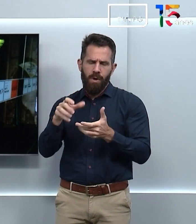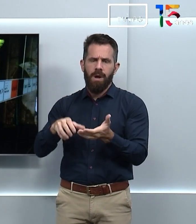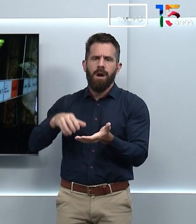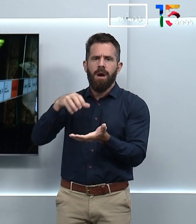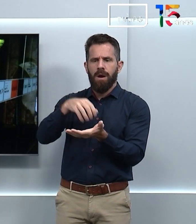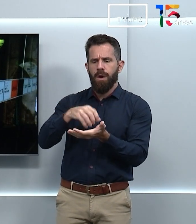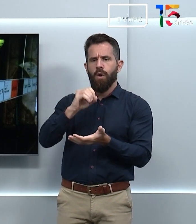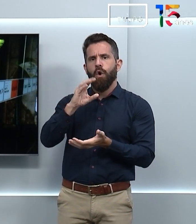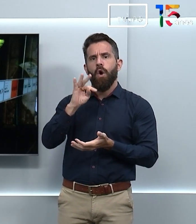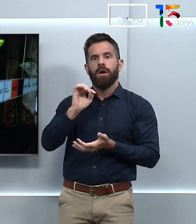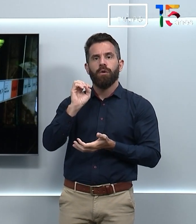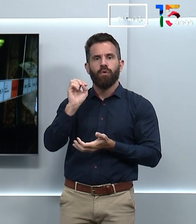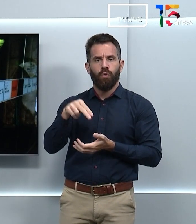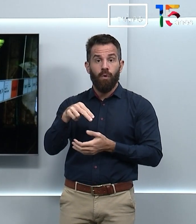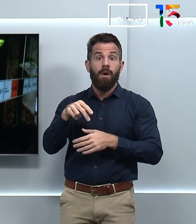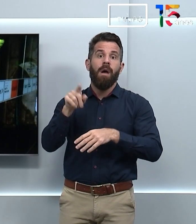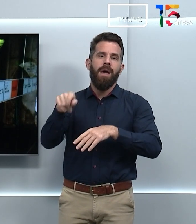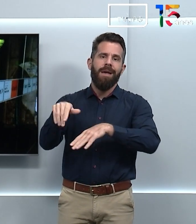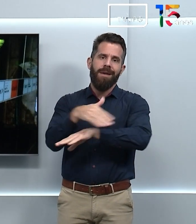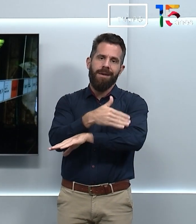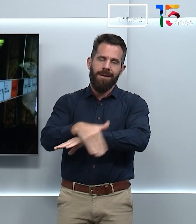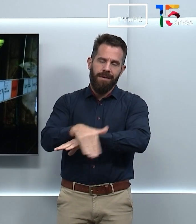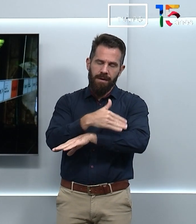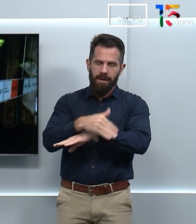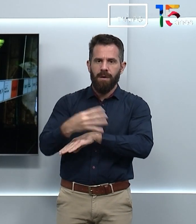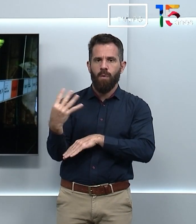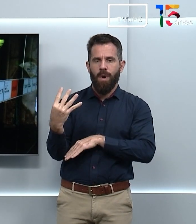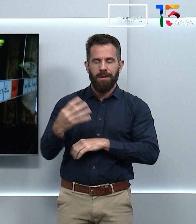no Parthenon Center, na Rua 4.